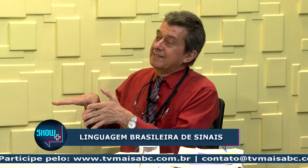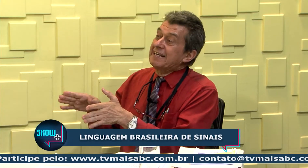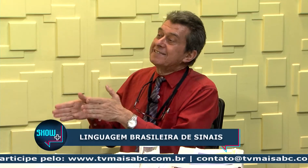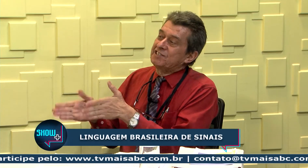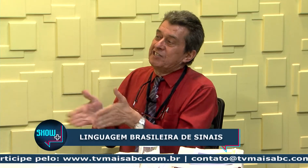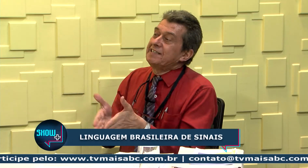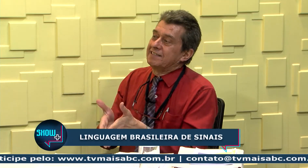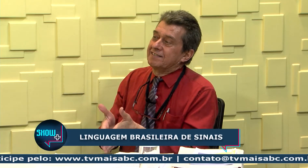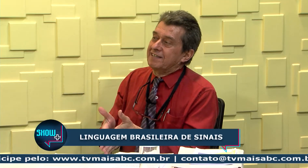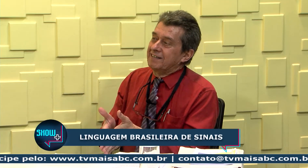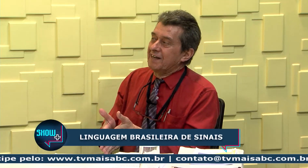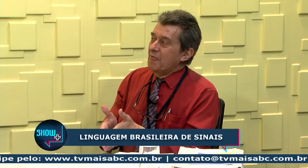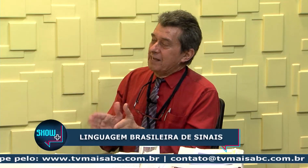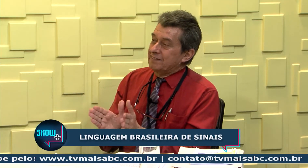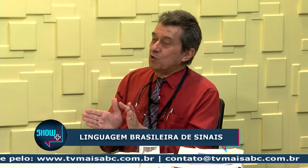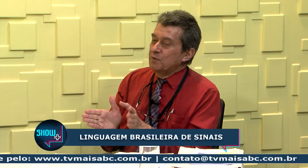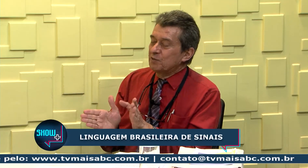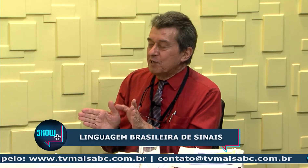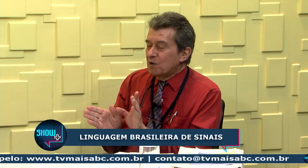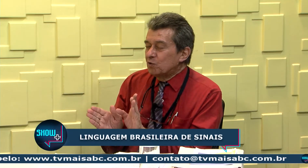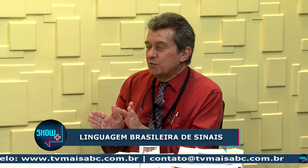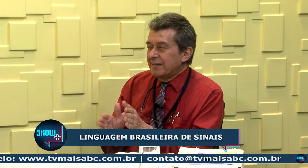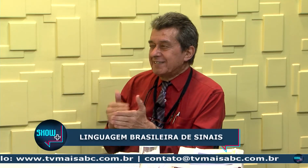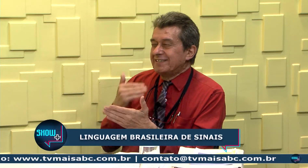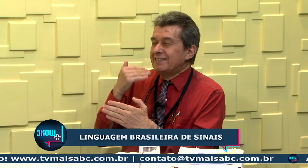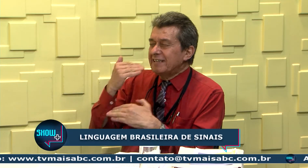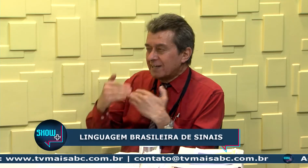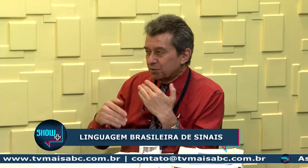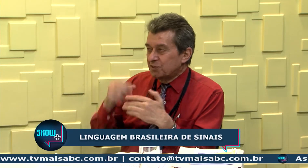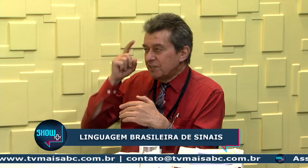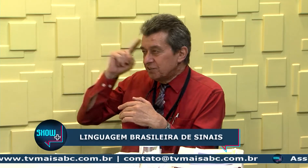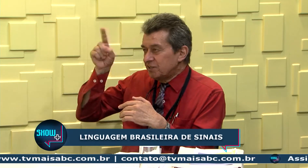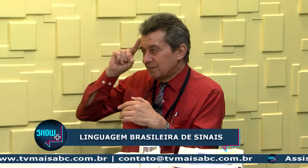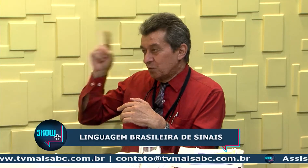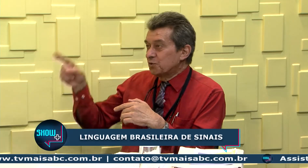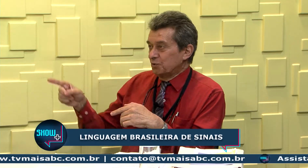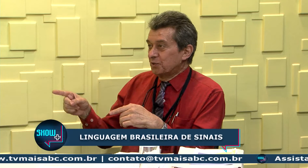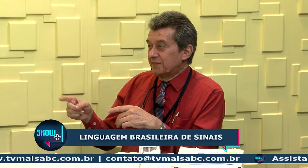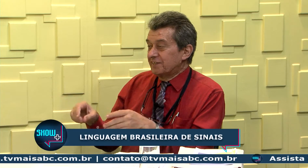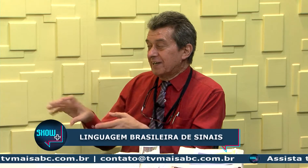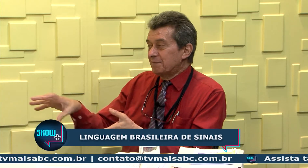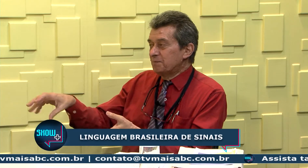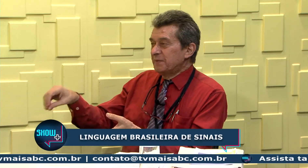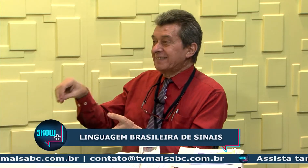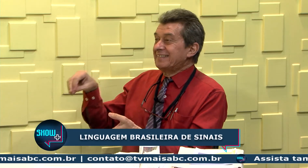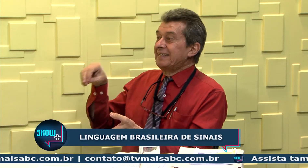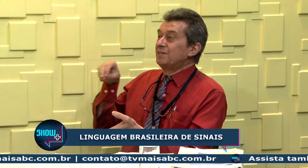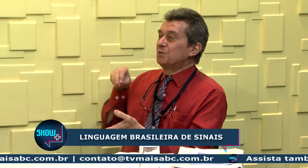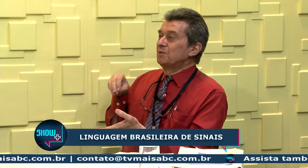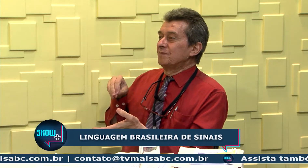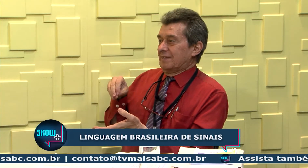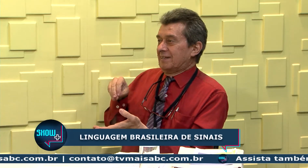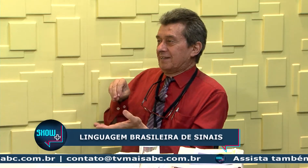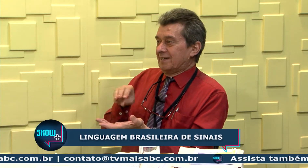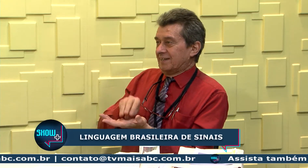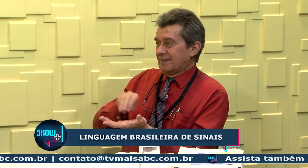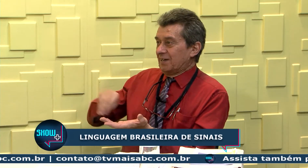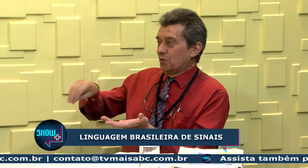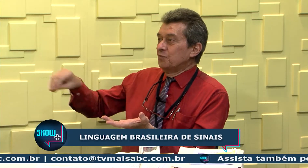a essa gíria está assim como eu não tenho uma convivência direta o dia a dia com surdo a gente acaba perdendo aquela convivência